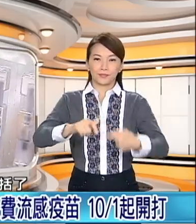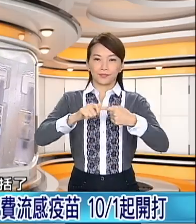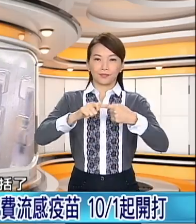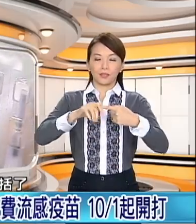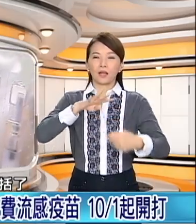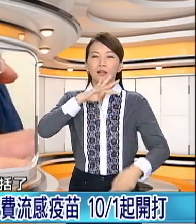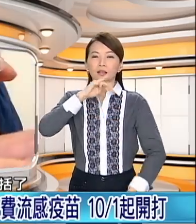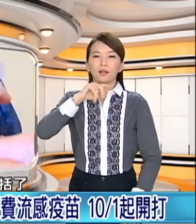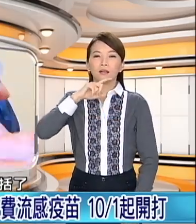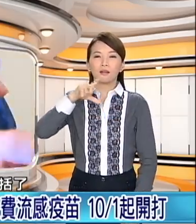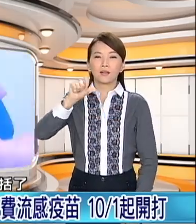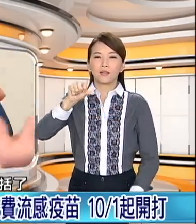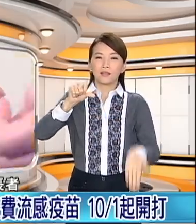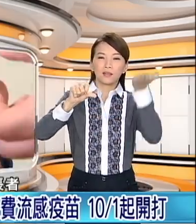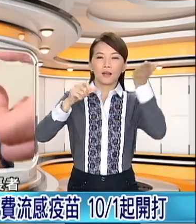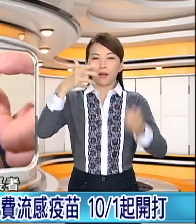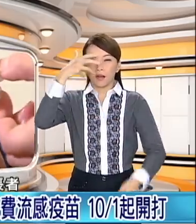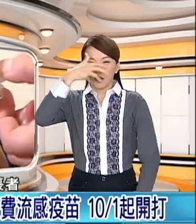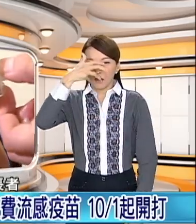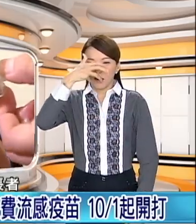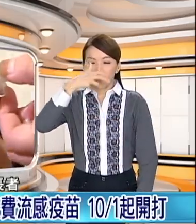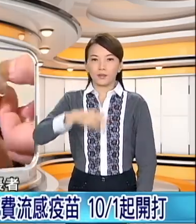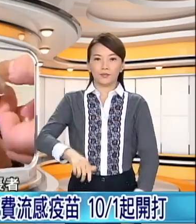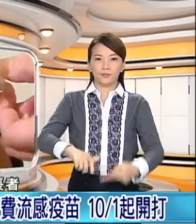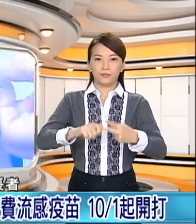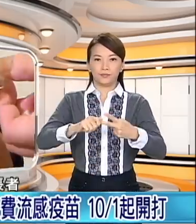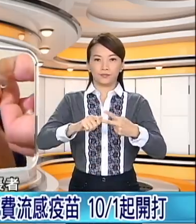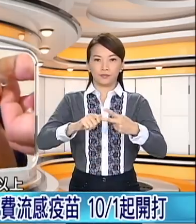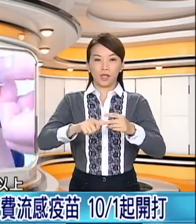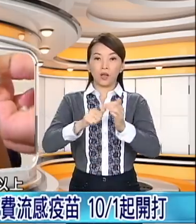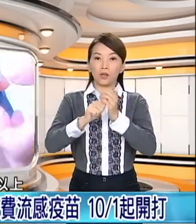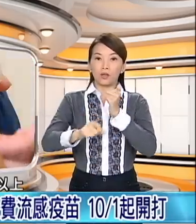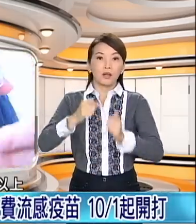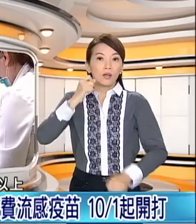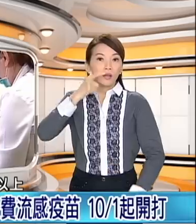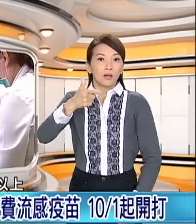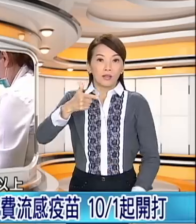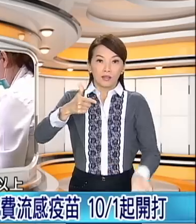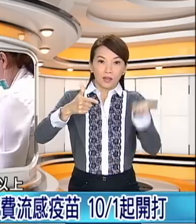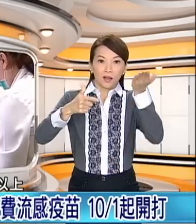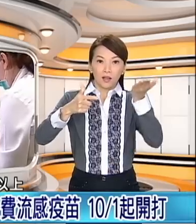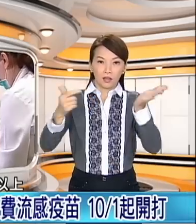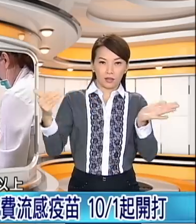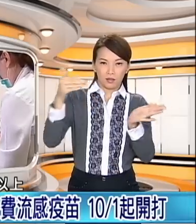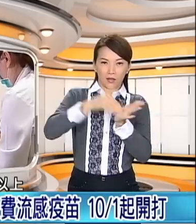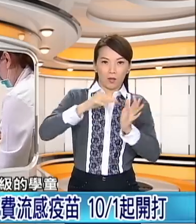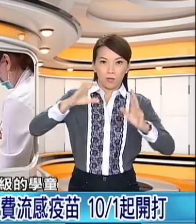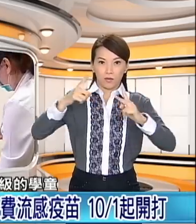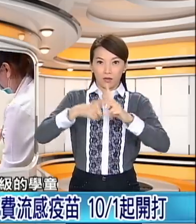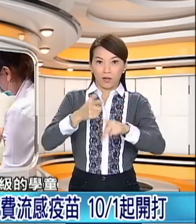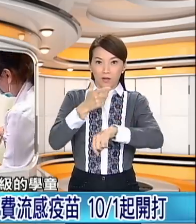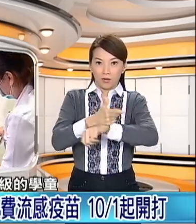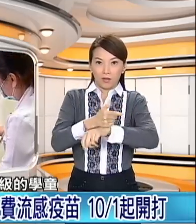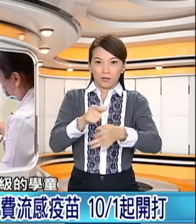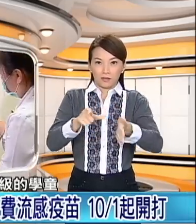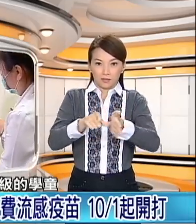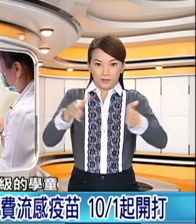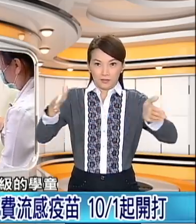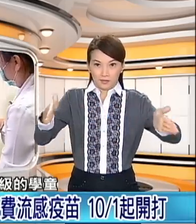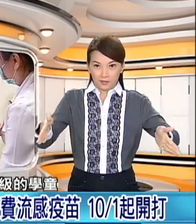象包括了65岁以上的长者，以及6个月以上到国小6年级的学